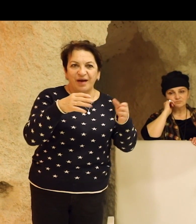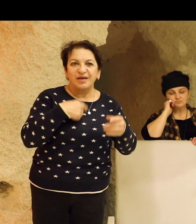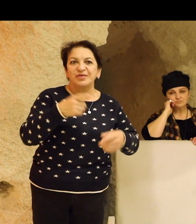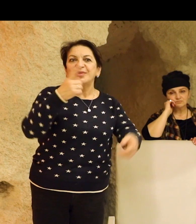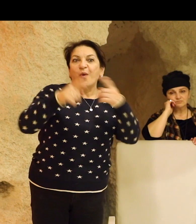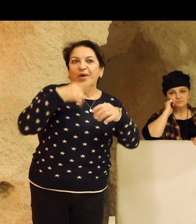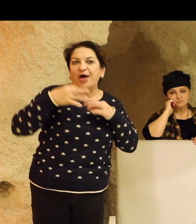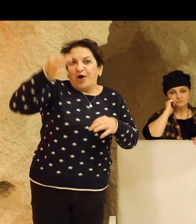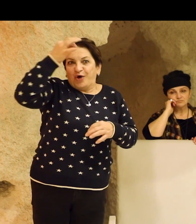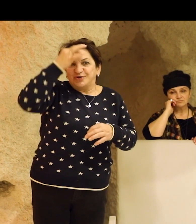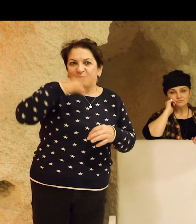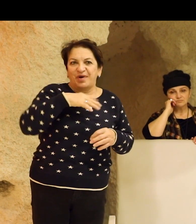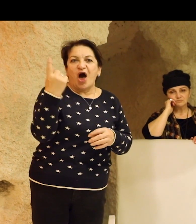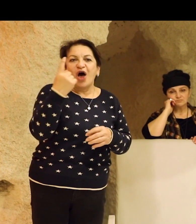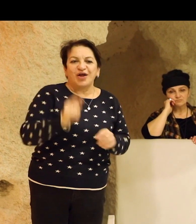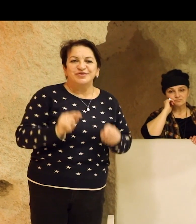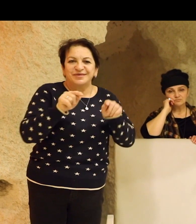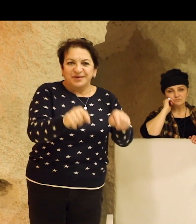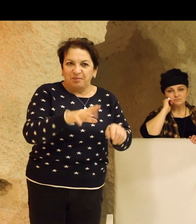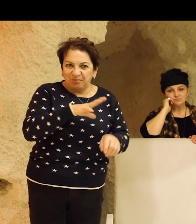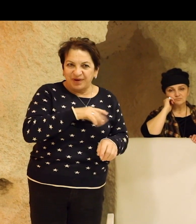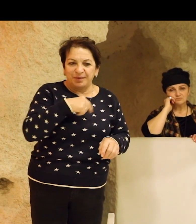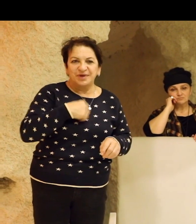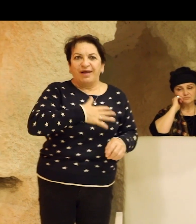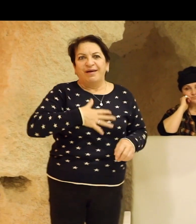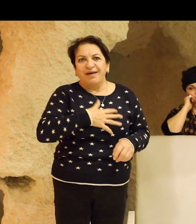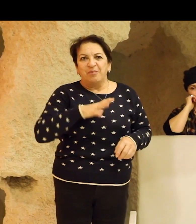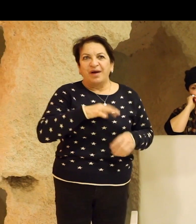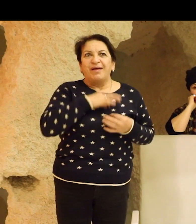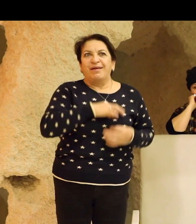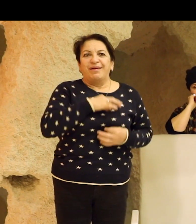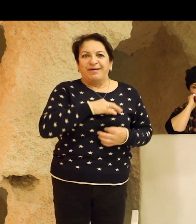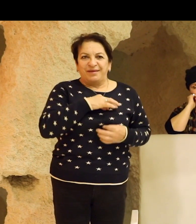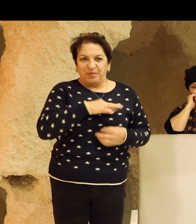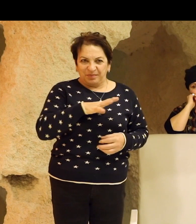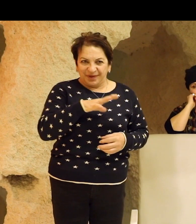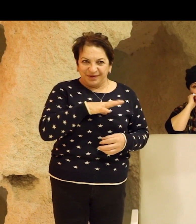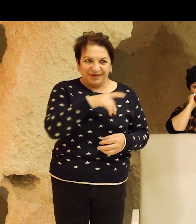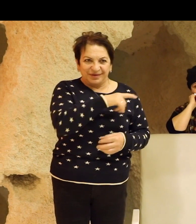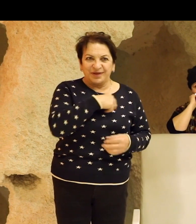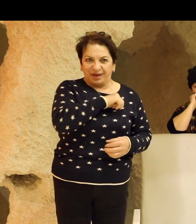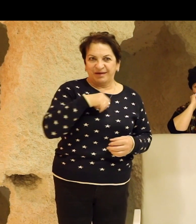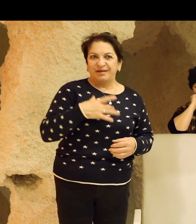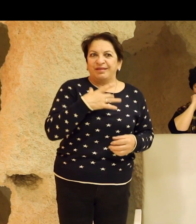առաջ է եկավ, իմ առաջի մուտքը դպրոց, իմ անհանգստությունը։ Ես ուզում եմ ասեմ, որ